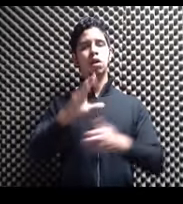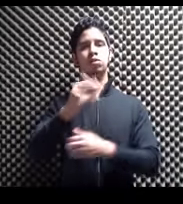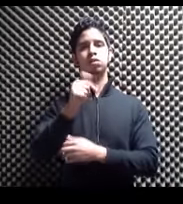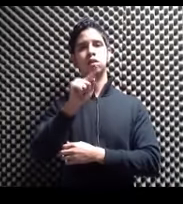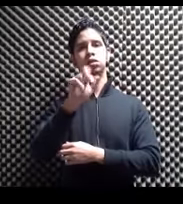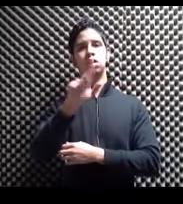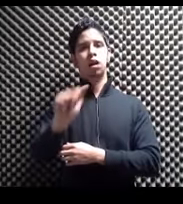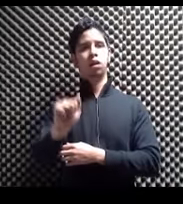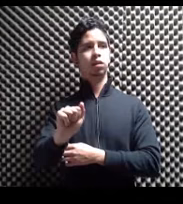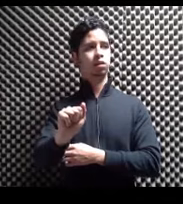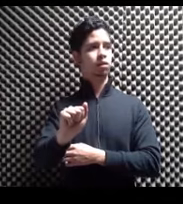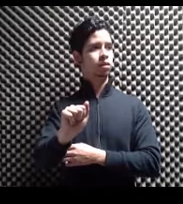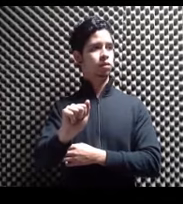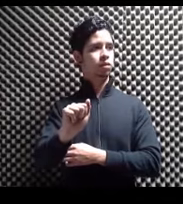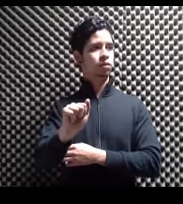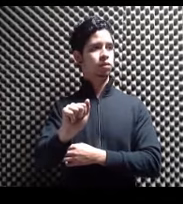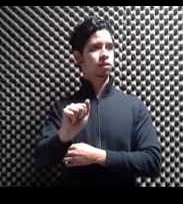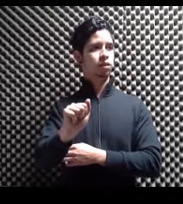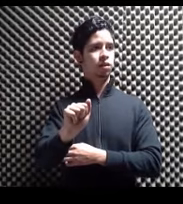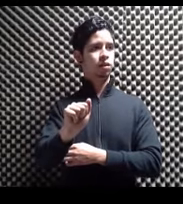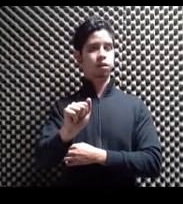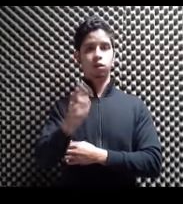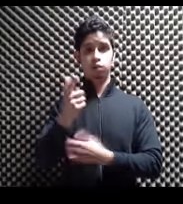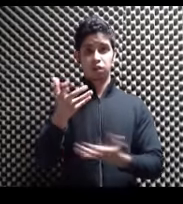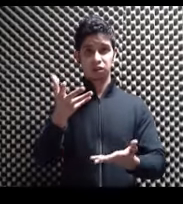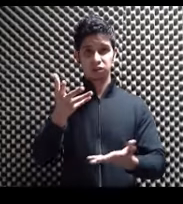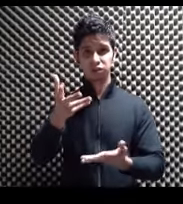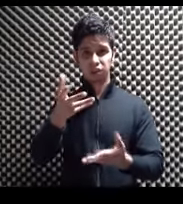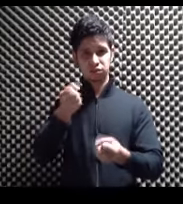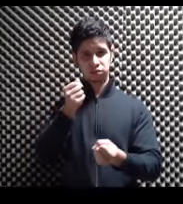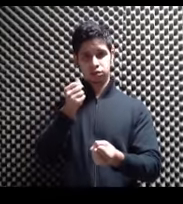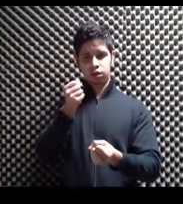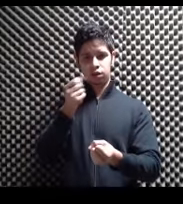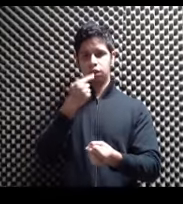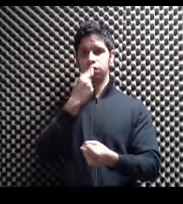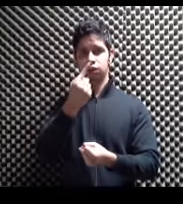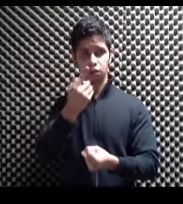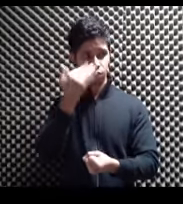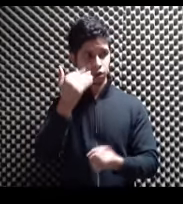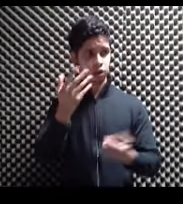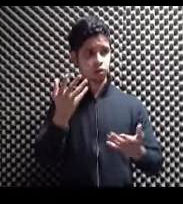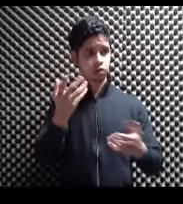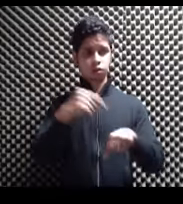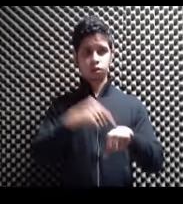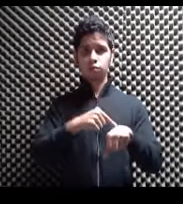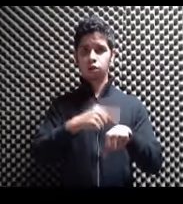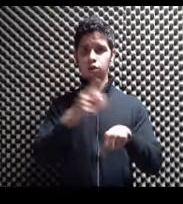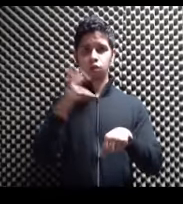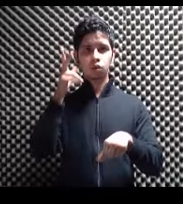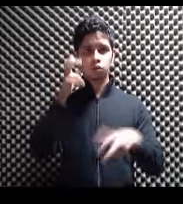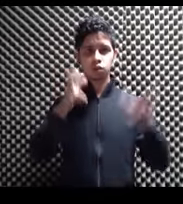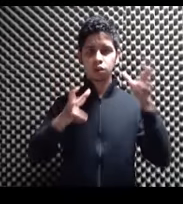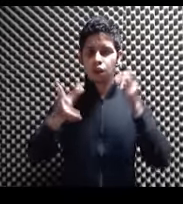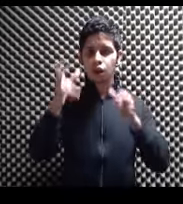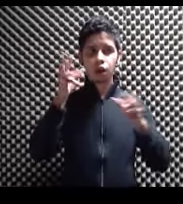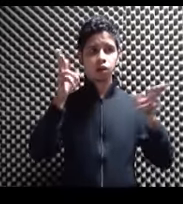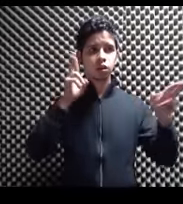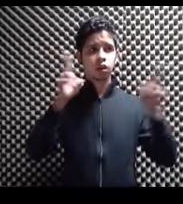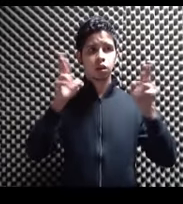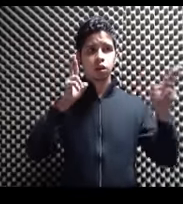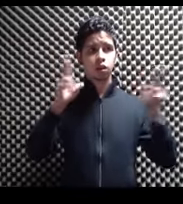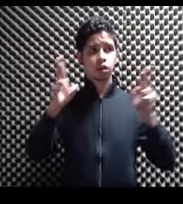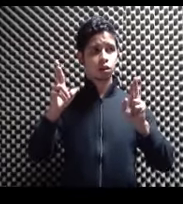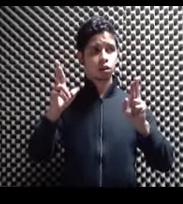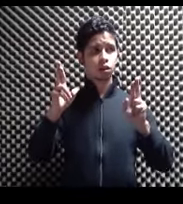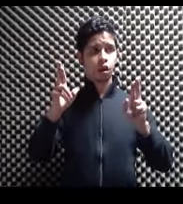información. Sí, porque ¿qué parece? De momento es que estuve escuchando radio y óyeme, no ha caído la